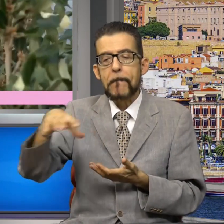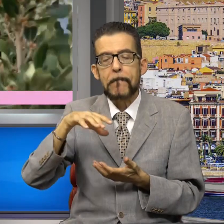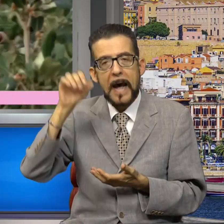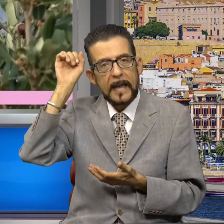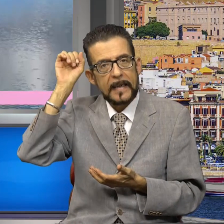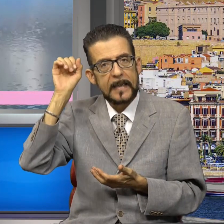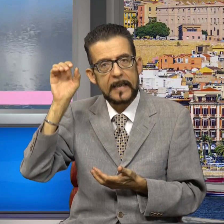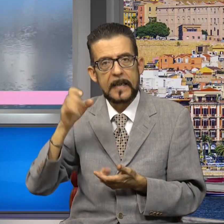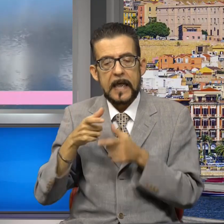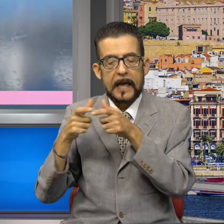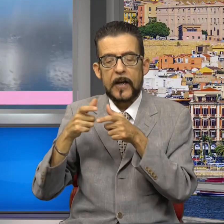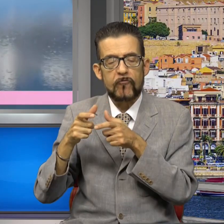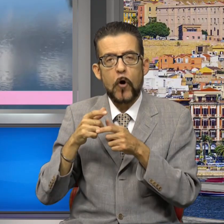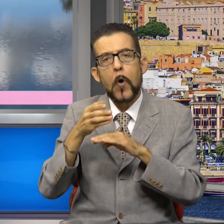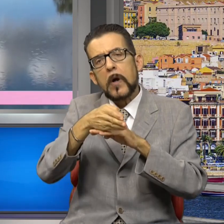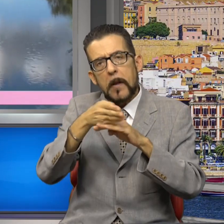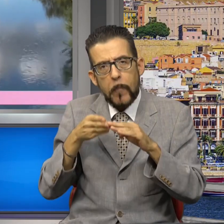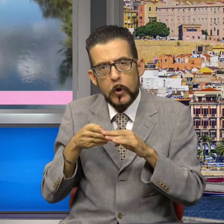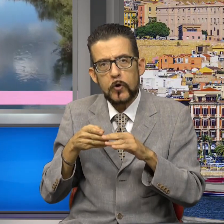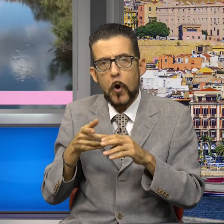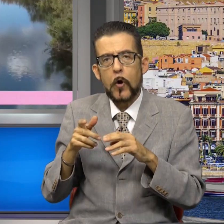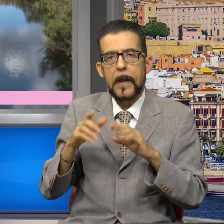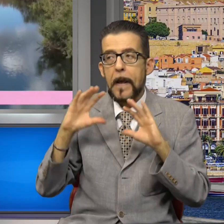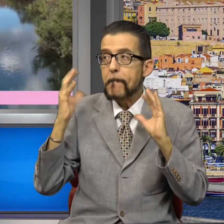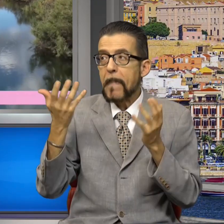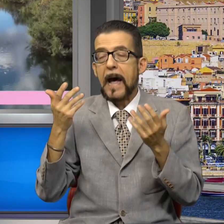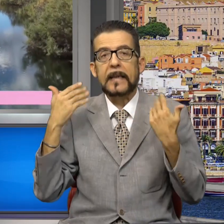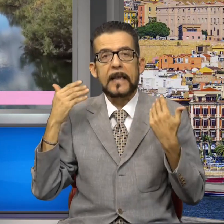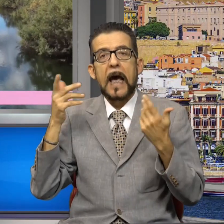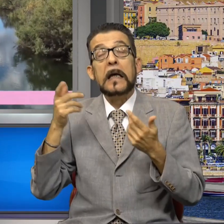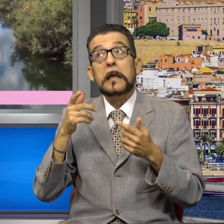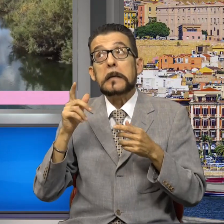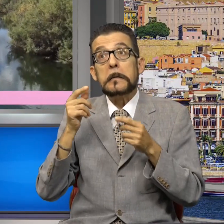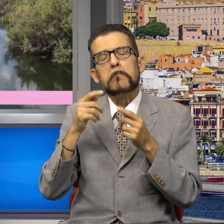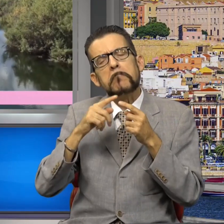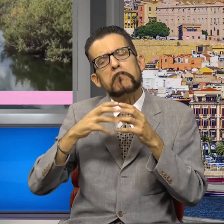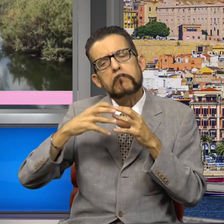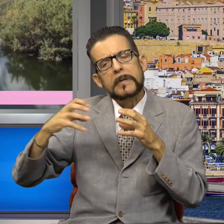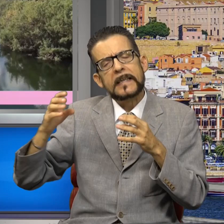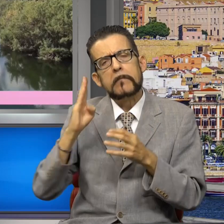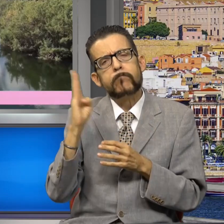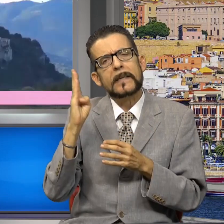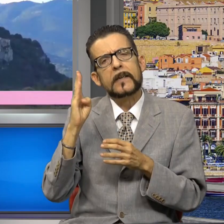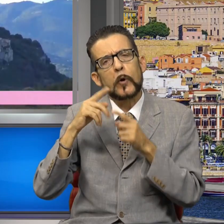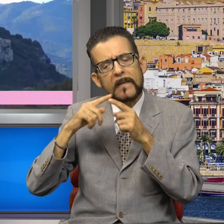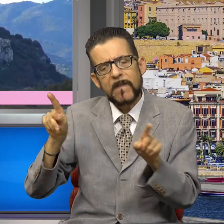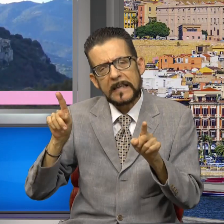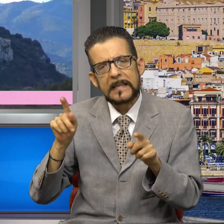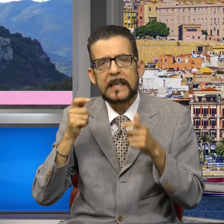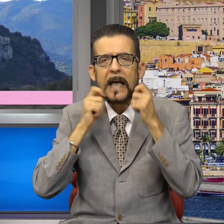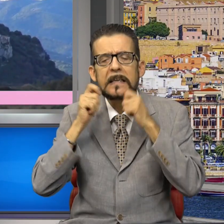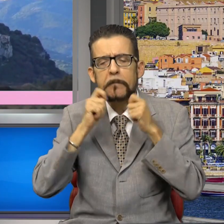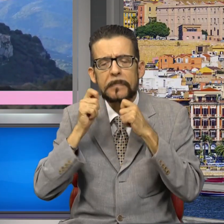porzioni di territorio, parchi e aree marine che si caratterizzano per la biodiversità che custodiscono, esprimono fortemente anche l'identità